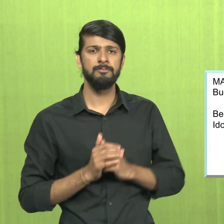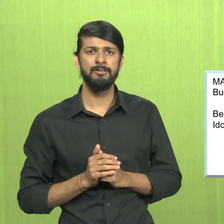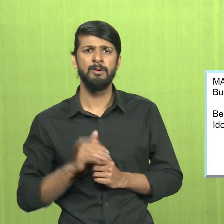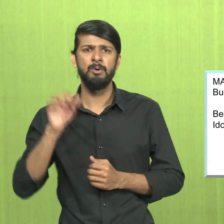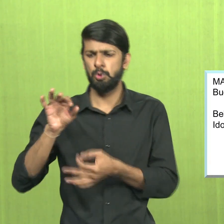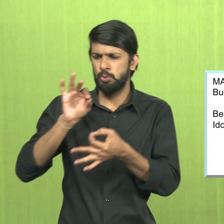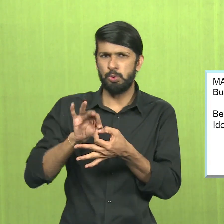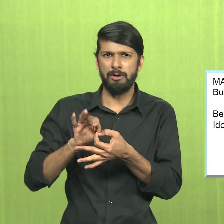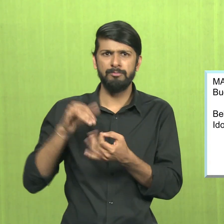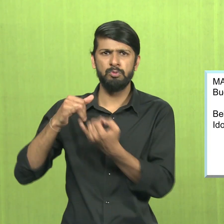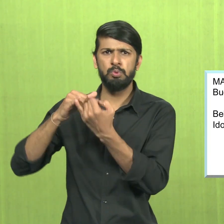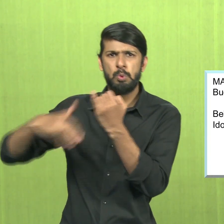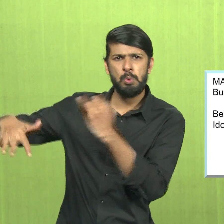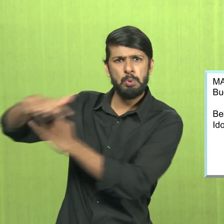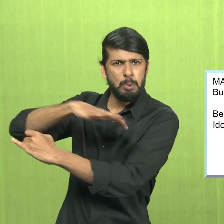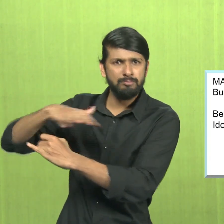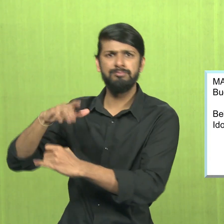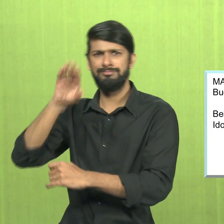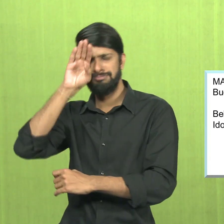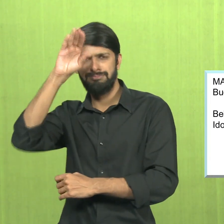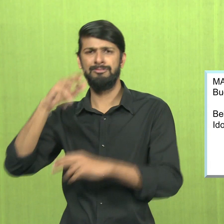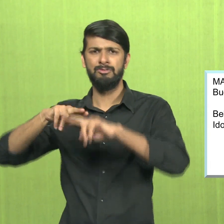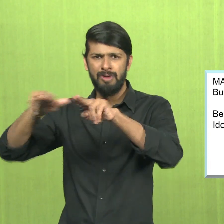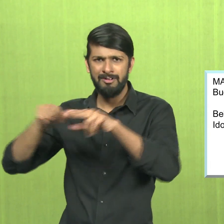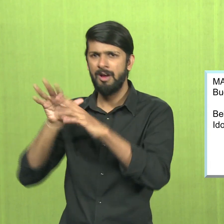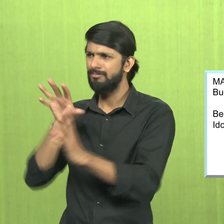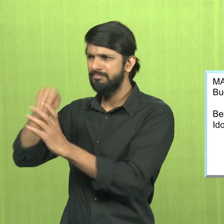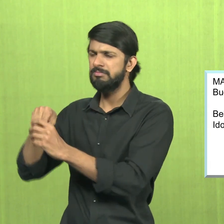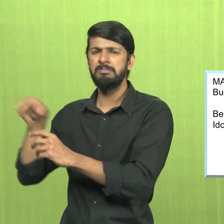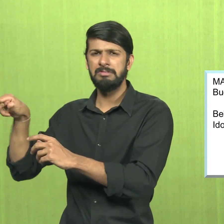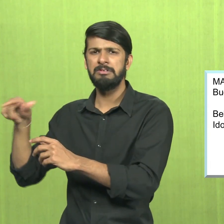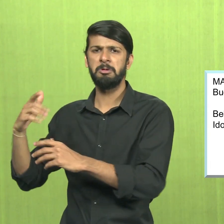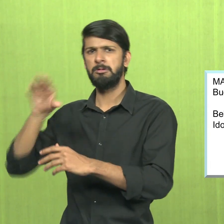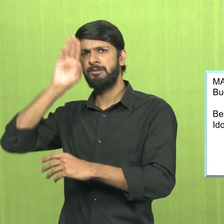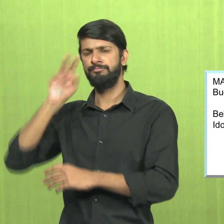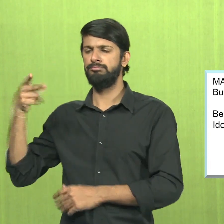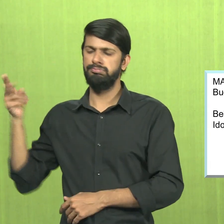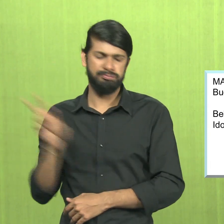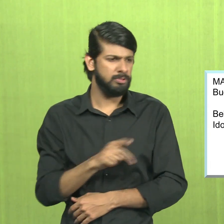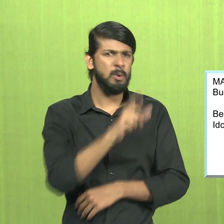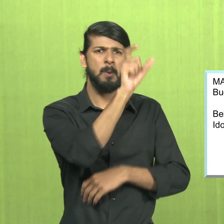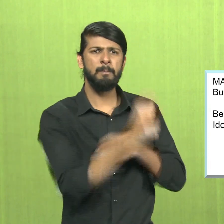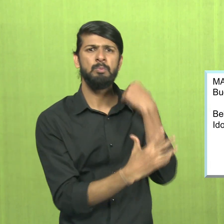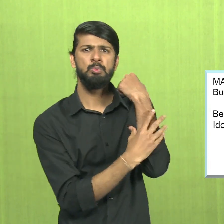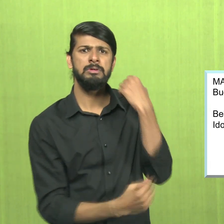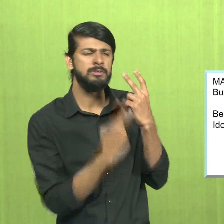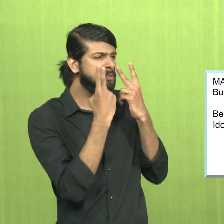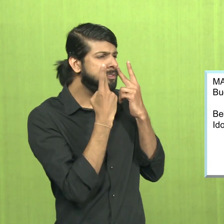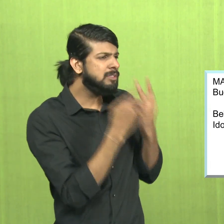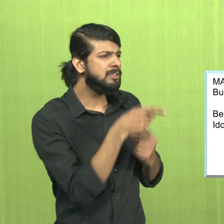9th थर्ड पॉइंट इज दैट विलेजर्स आफ थिस एक्ट आफ वरशिप थिस प्लेस